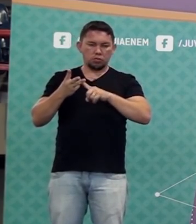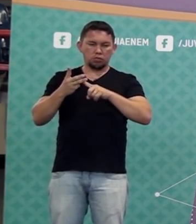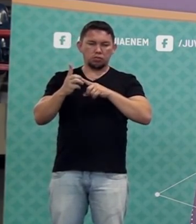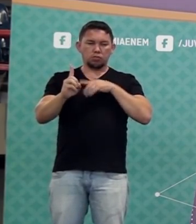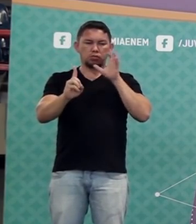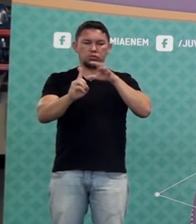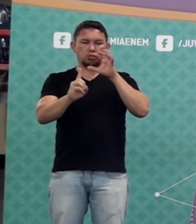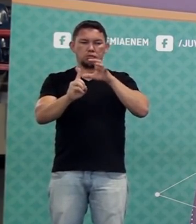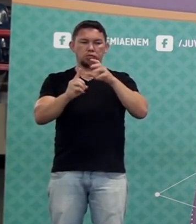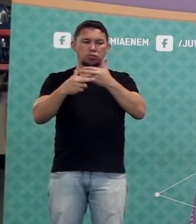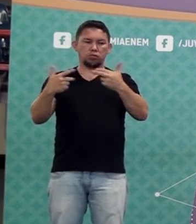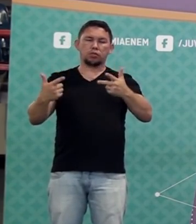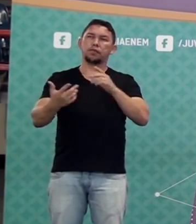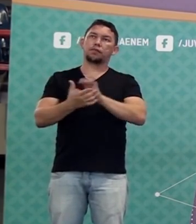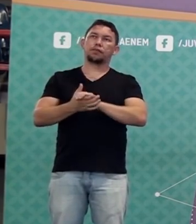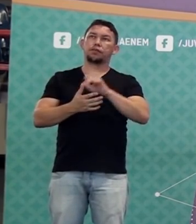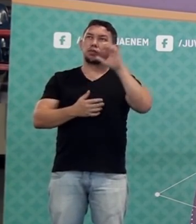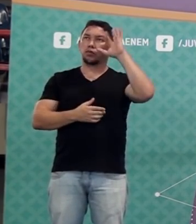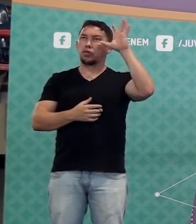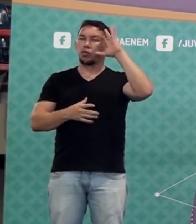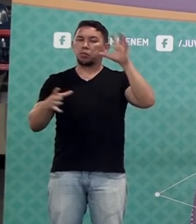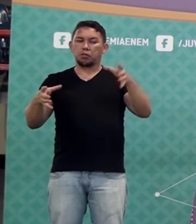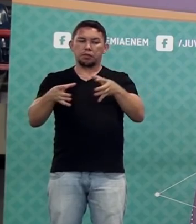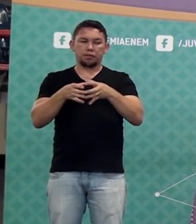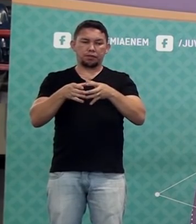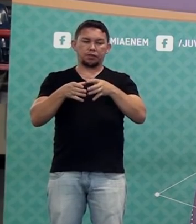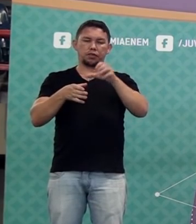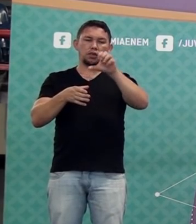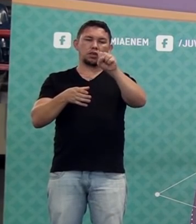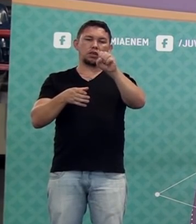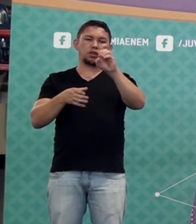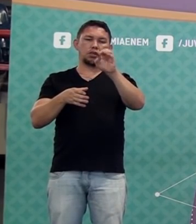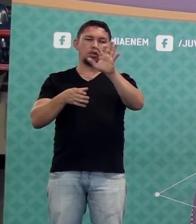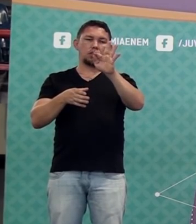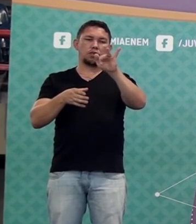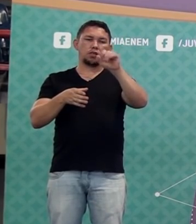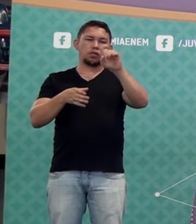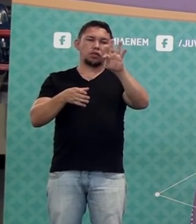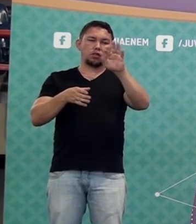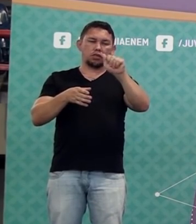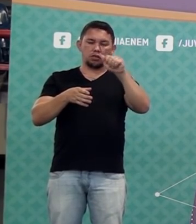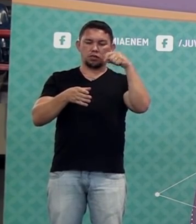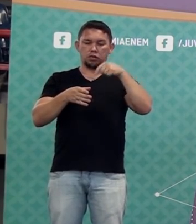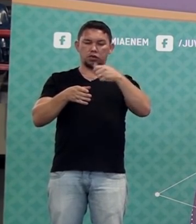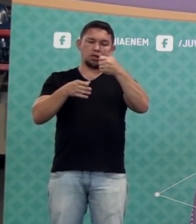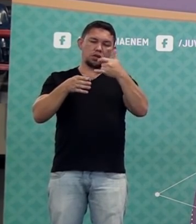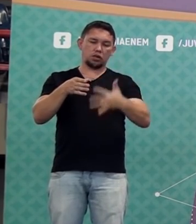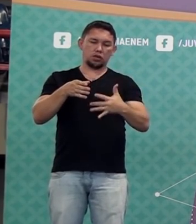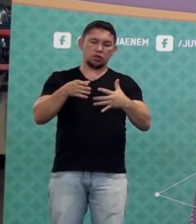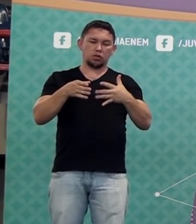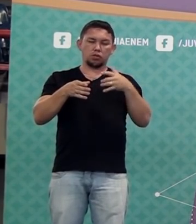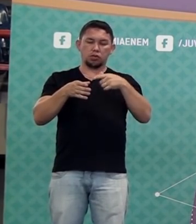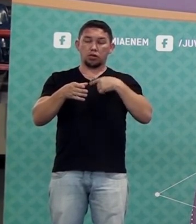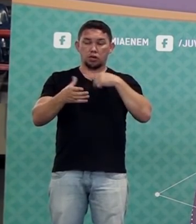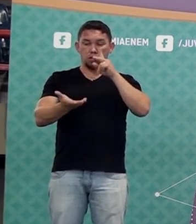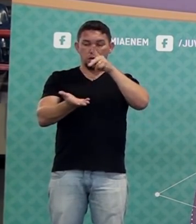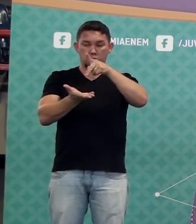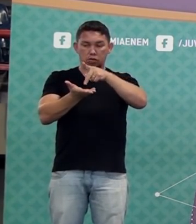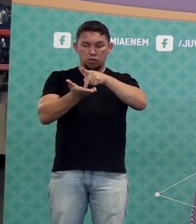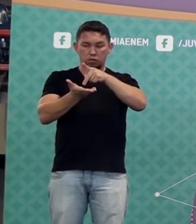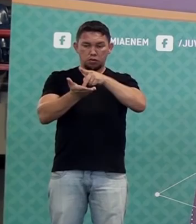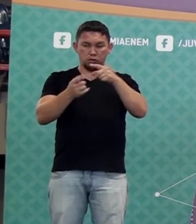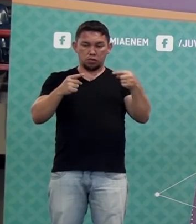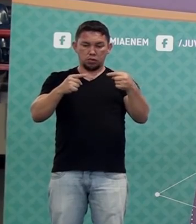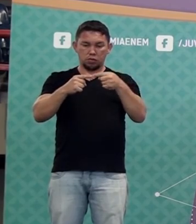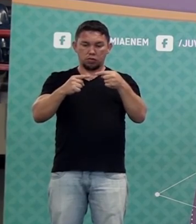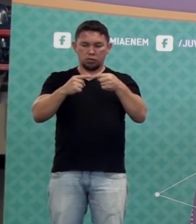convencimento. Como eram chamados esses pensadores? Chamados de sofistas, não é? E os sofistas diziam: a verdade é